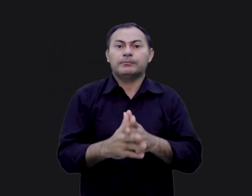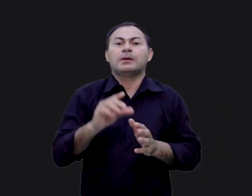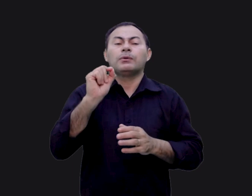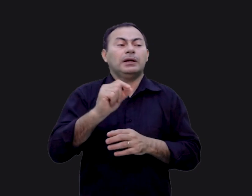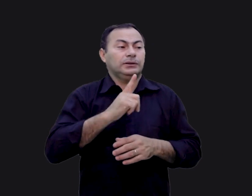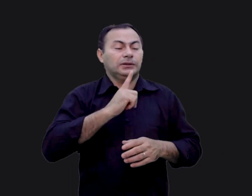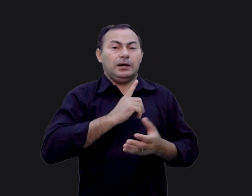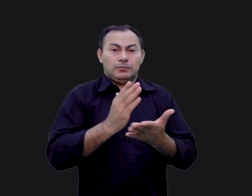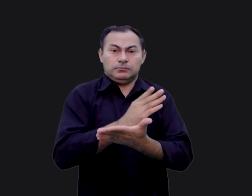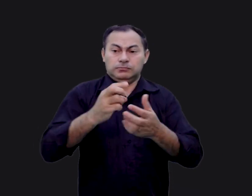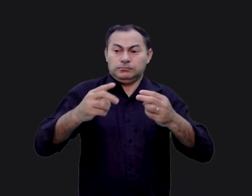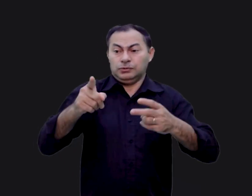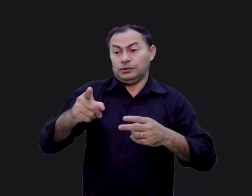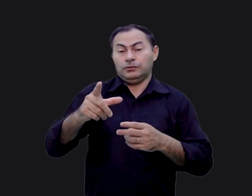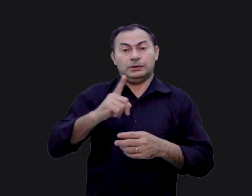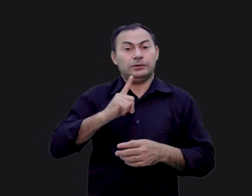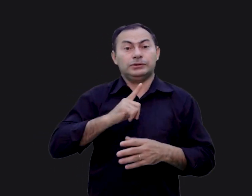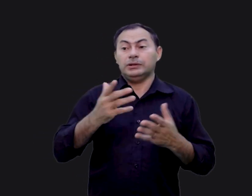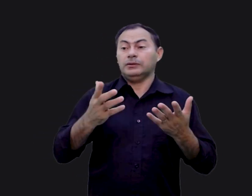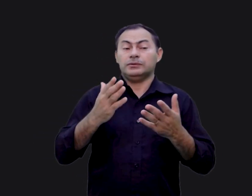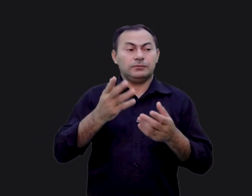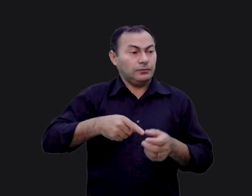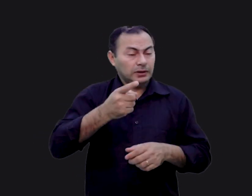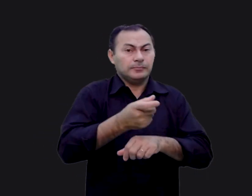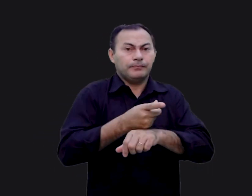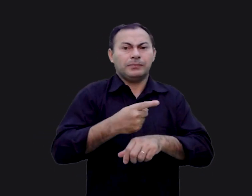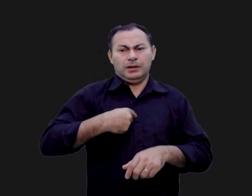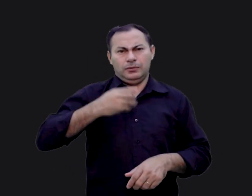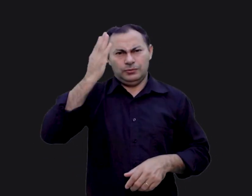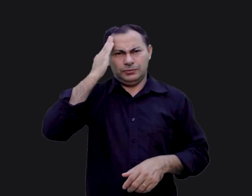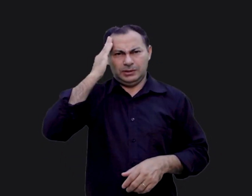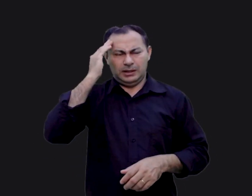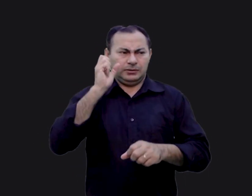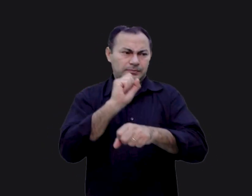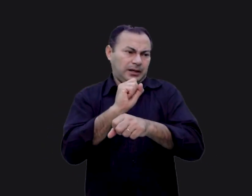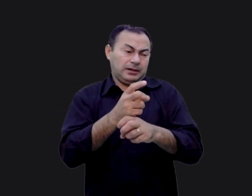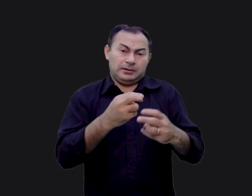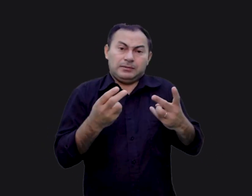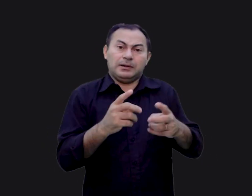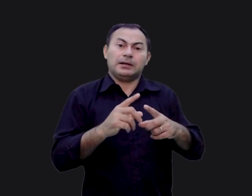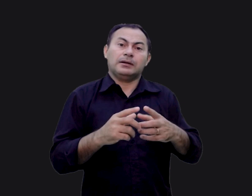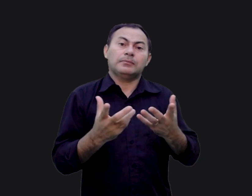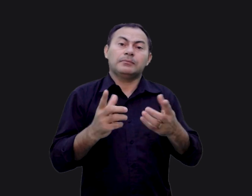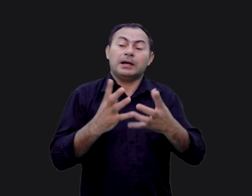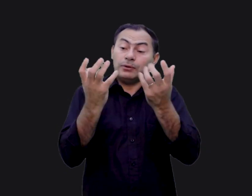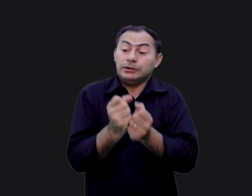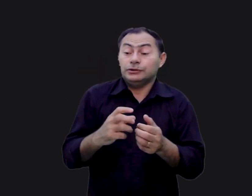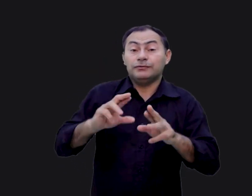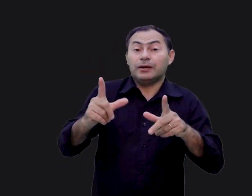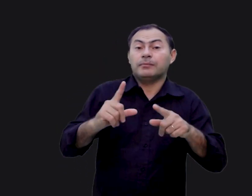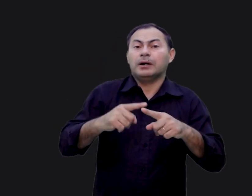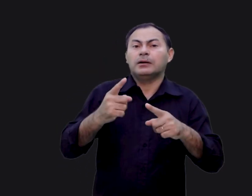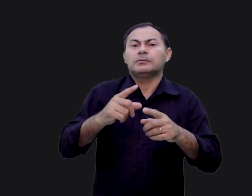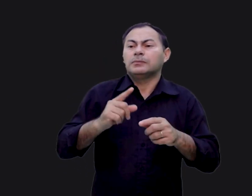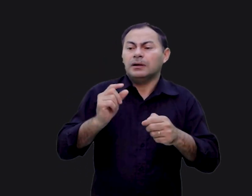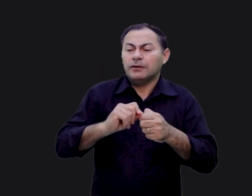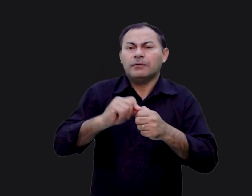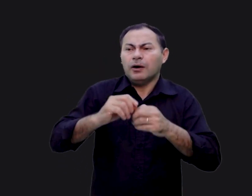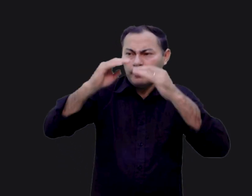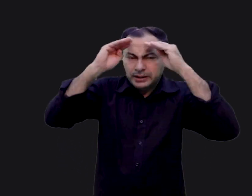sabia, ou que ele tinha alguma coisa que o senhor não tinha. Eu sei que o senhor não esperava por isso, mas por que é que o senhor não faz o